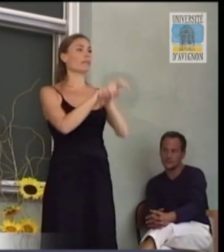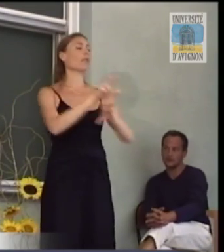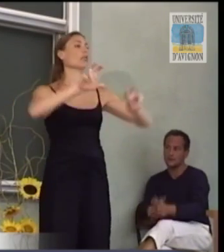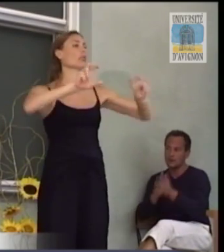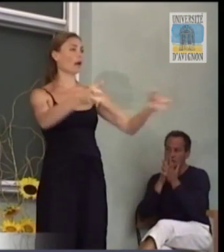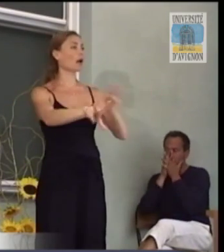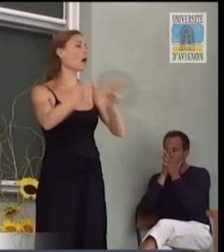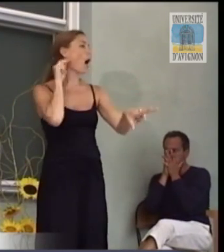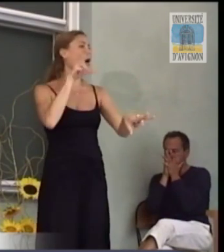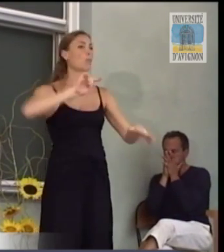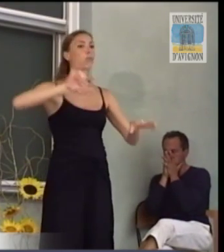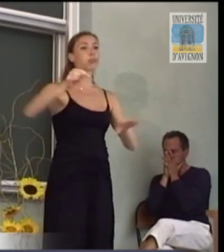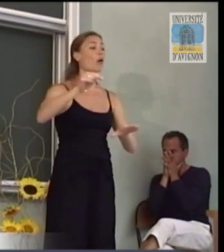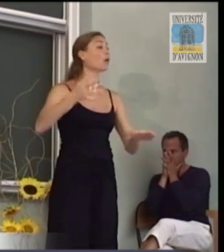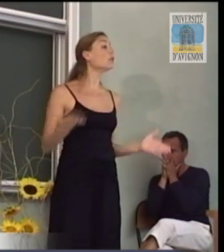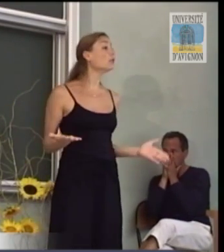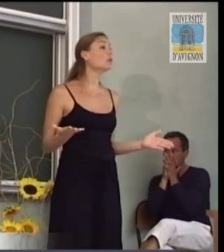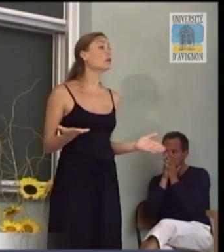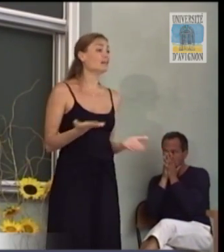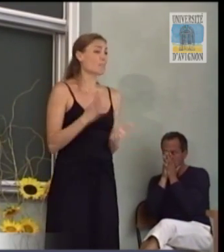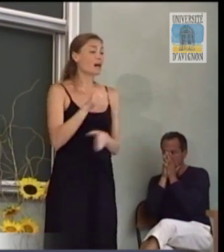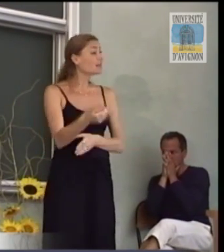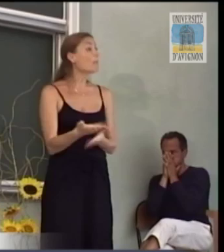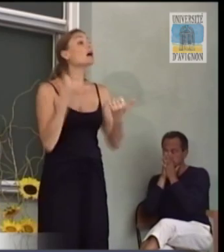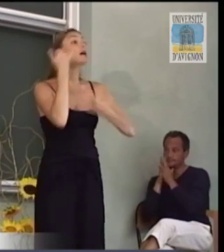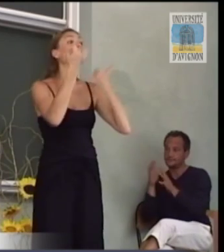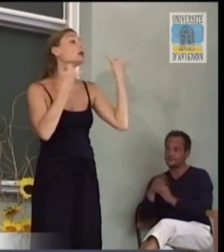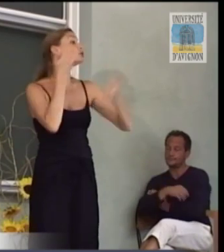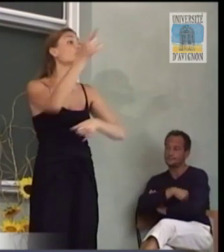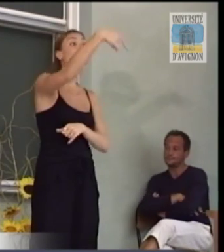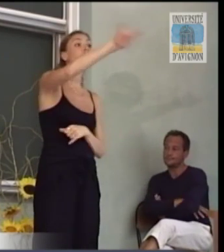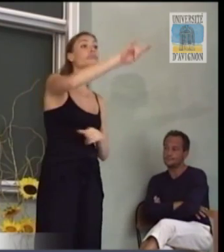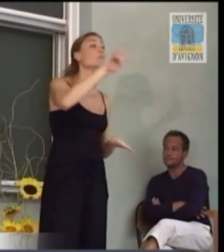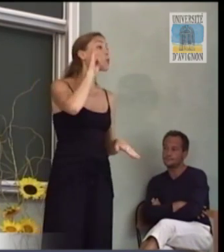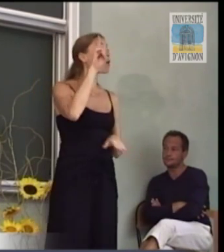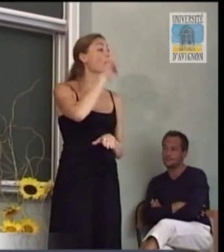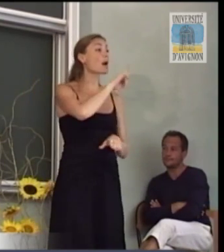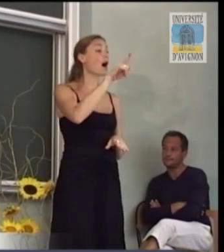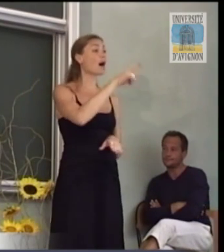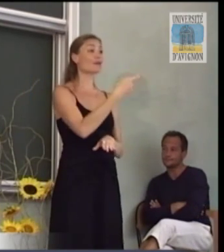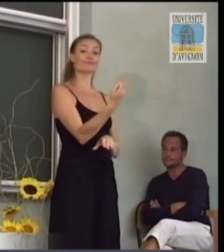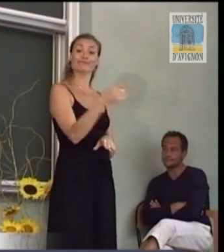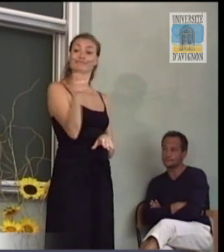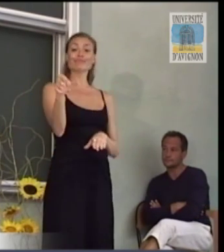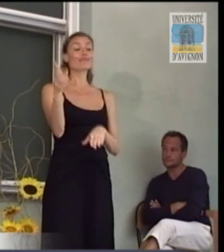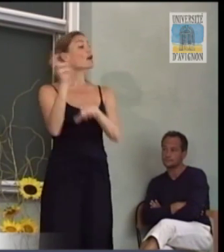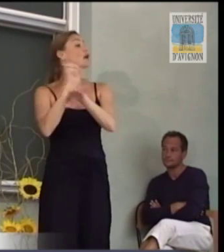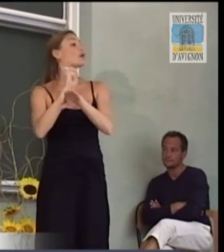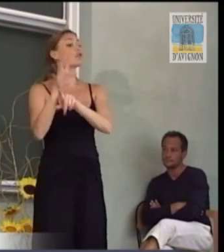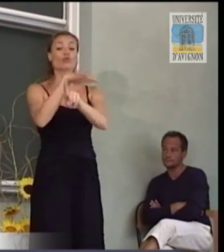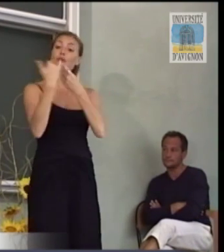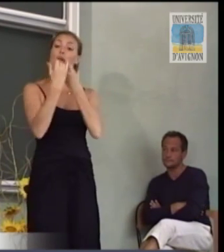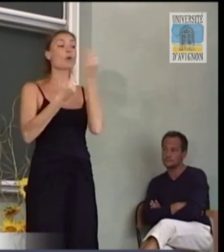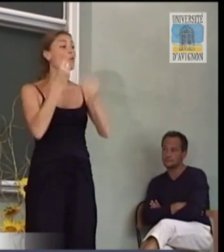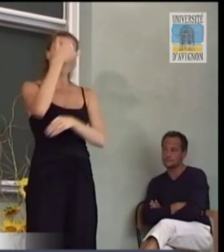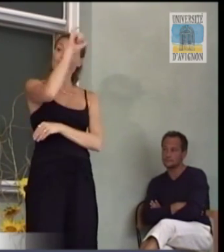pas ici peut-être que l'un d'entre vous confierait son enfant à un éducateur social ou à une infirmière pour